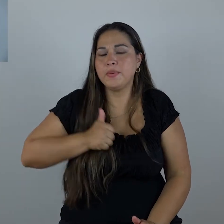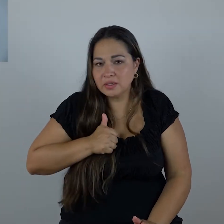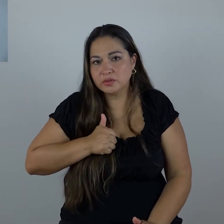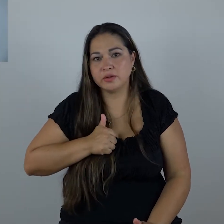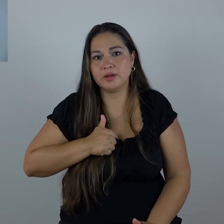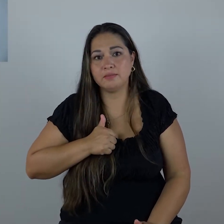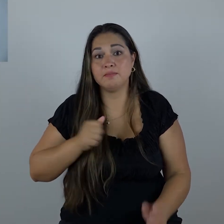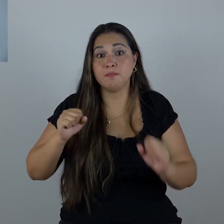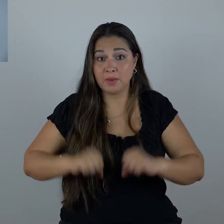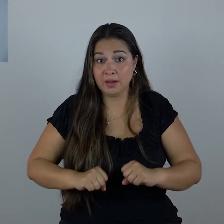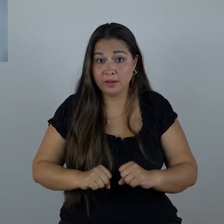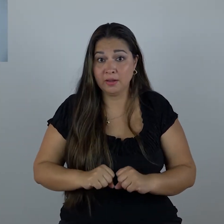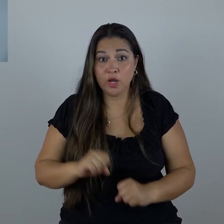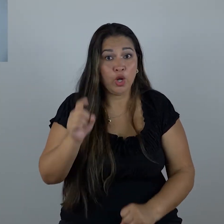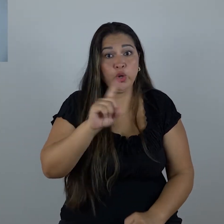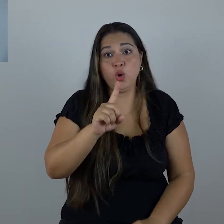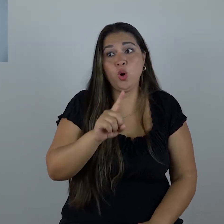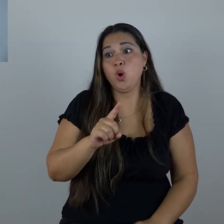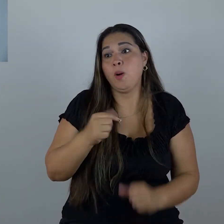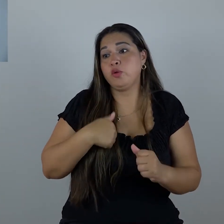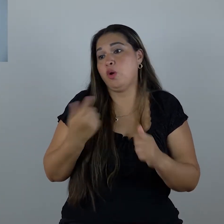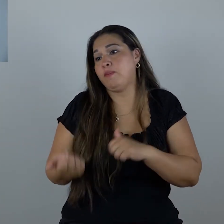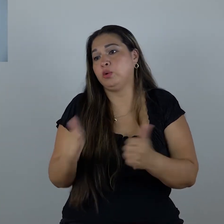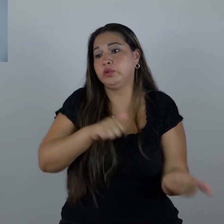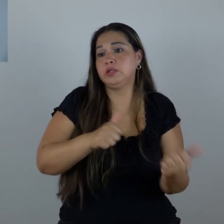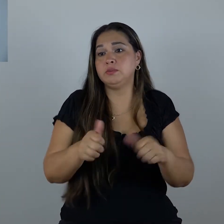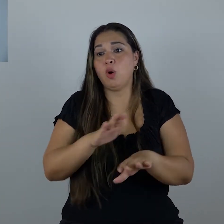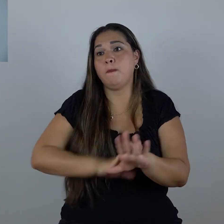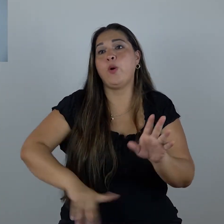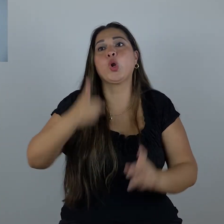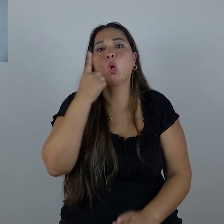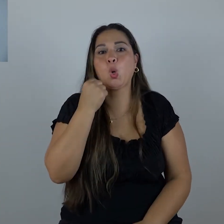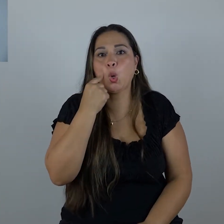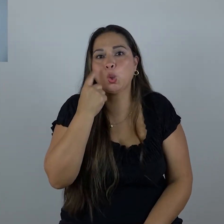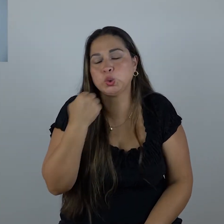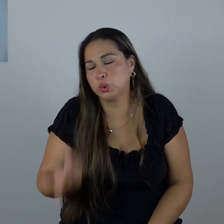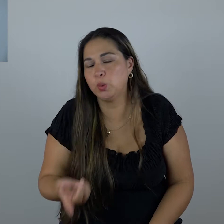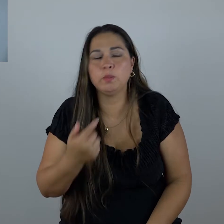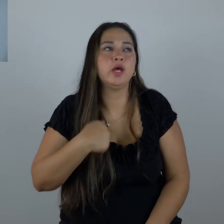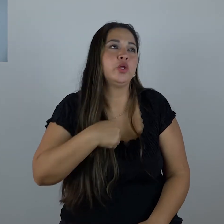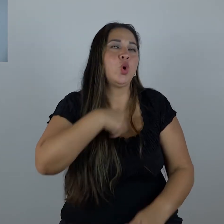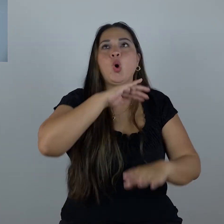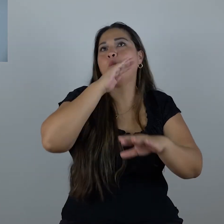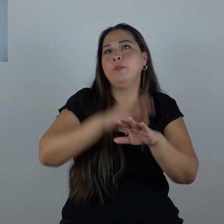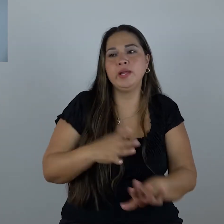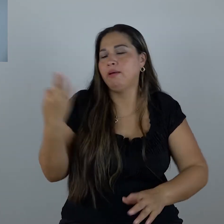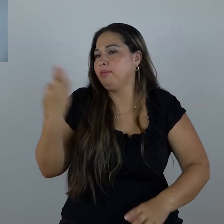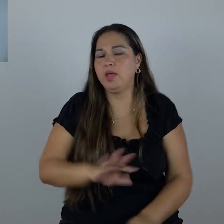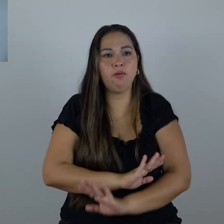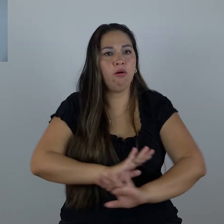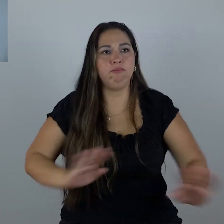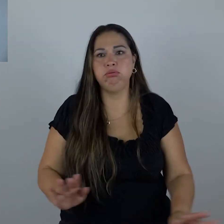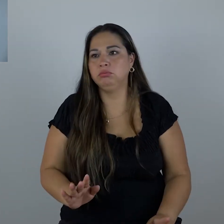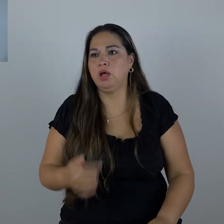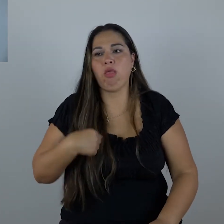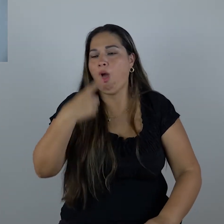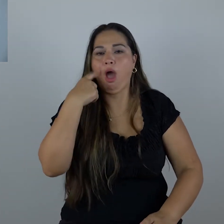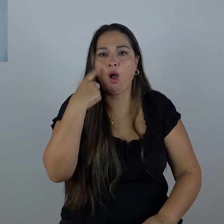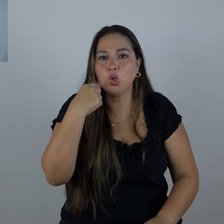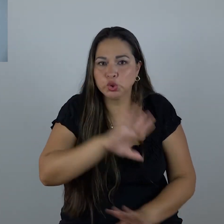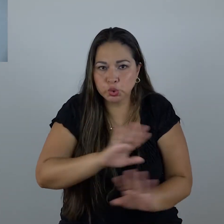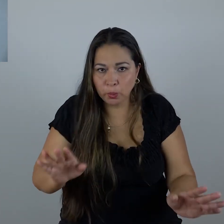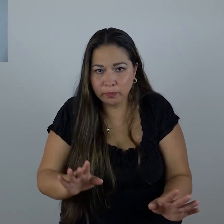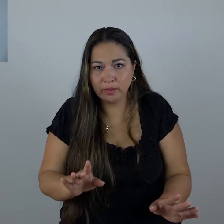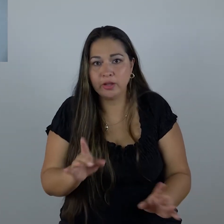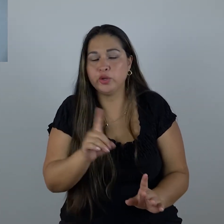algo personal, no es un rito. Muchas veces pensamos que es un rito que yo debo cumplir, que yo debo tener, que yo debo